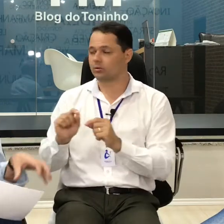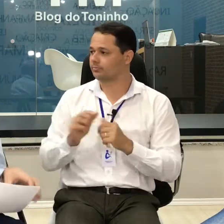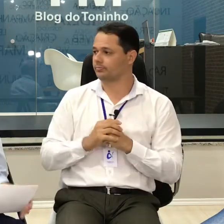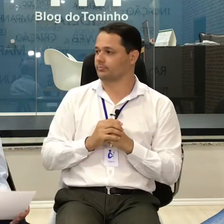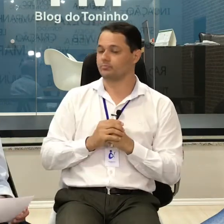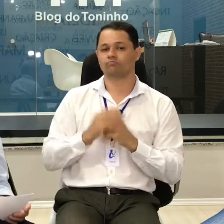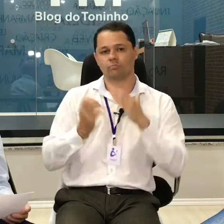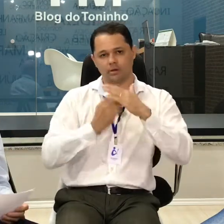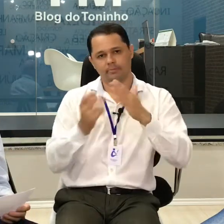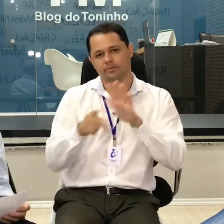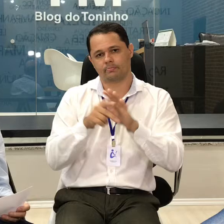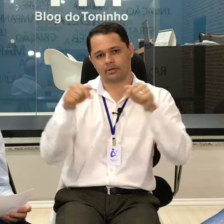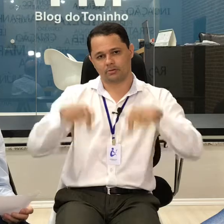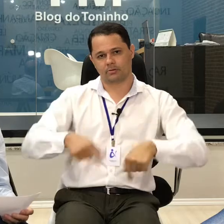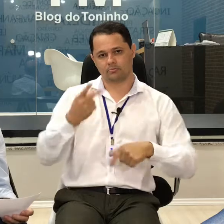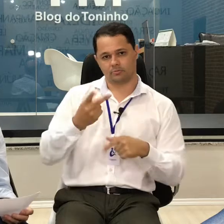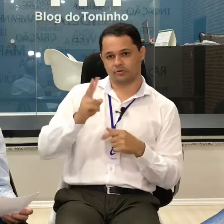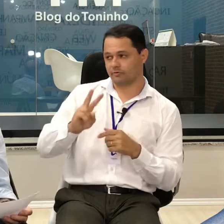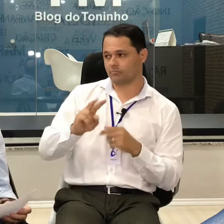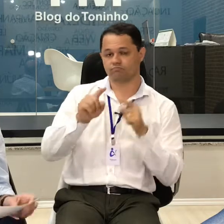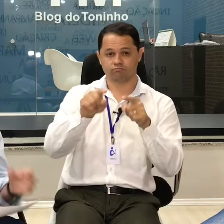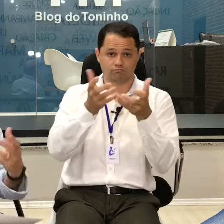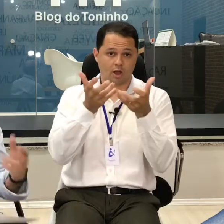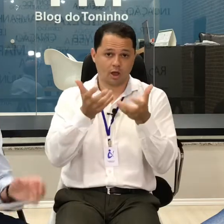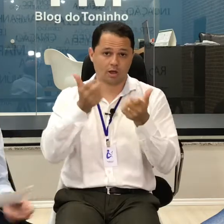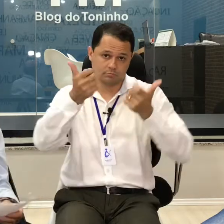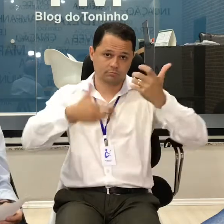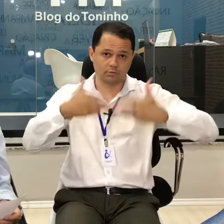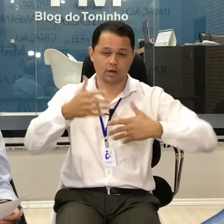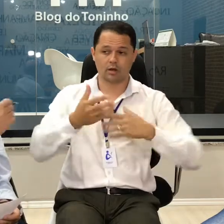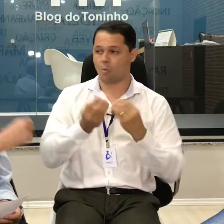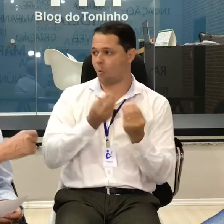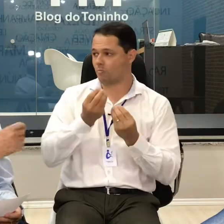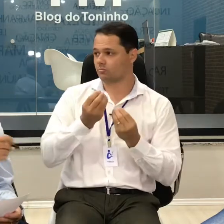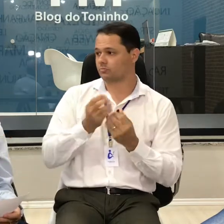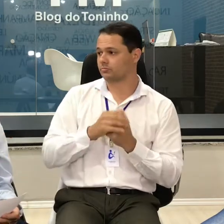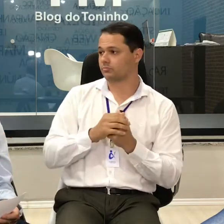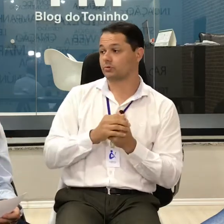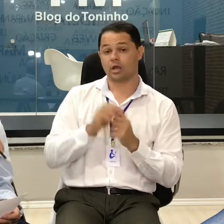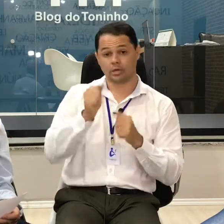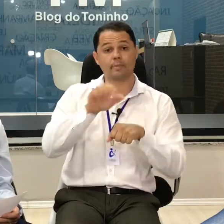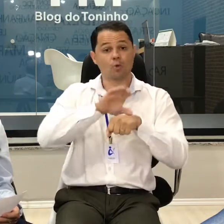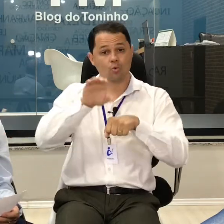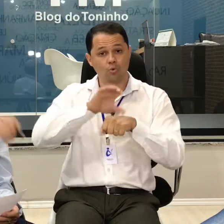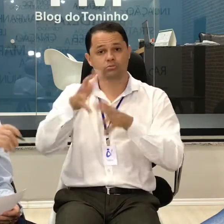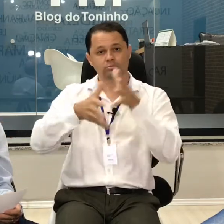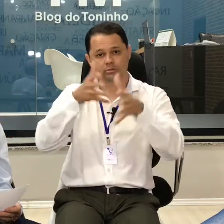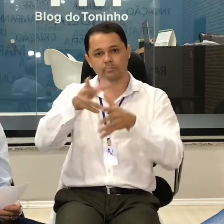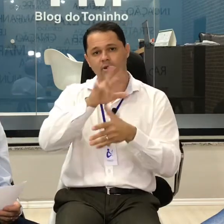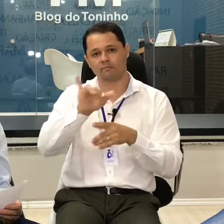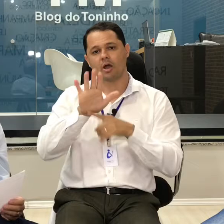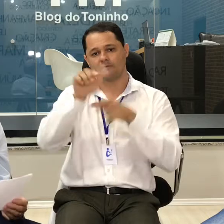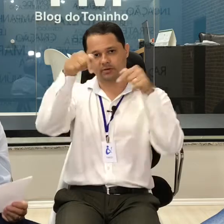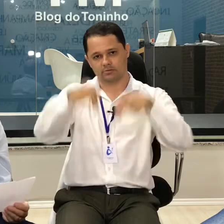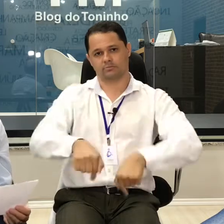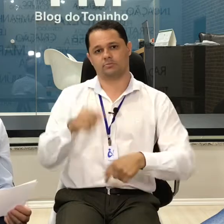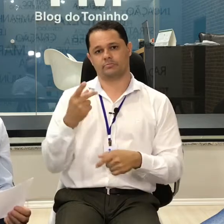sua empresa agora para você ficar ciente e poder se utilizar. Inclusive, vai falar sobre um curso de Libras que ele fará aqui em Presidente